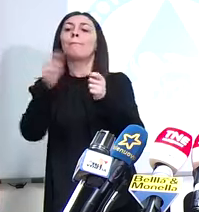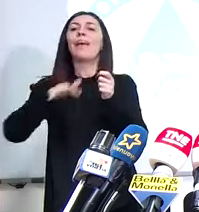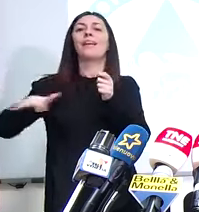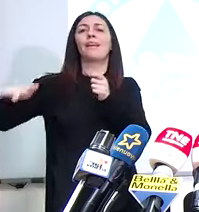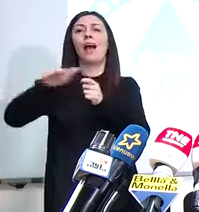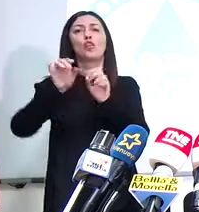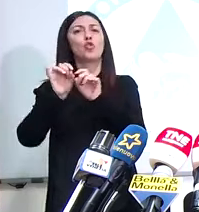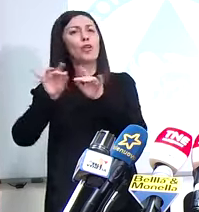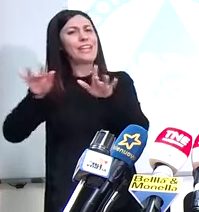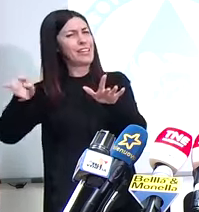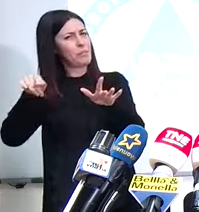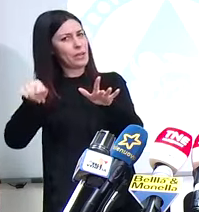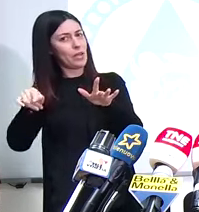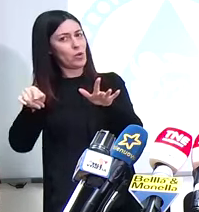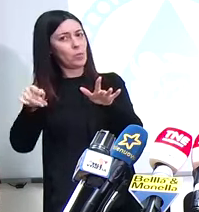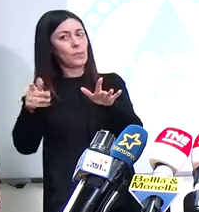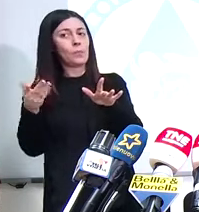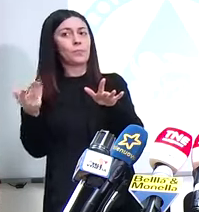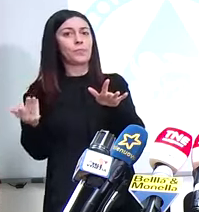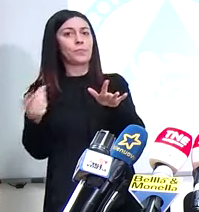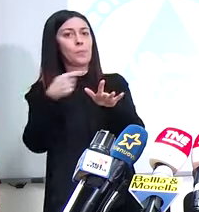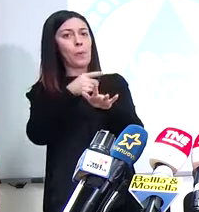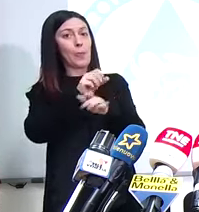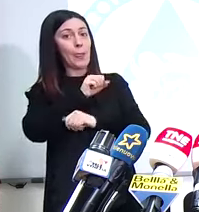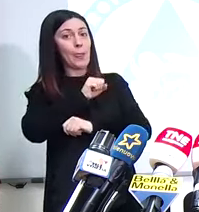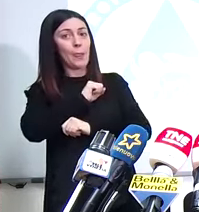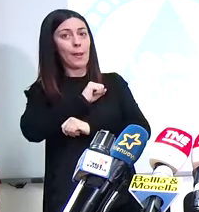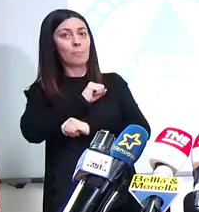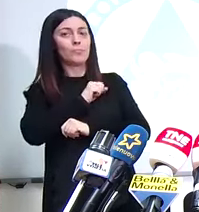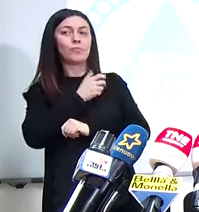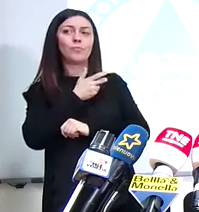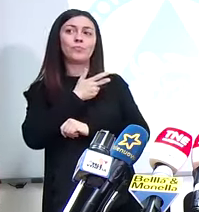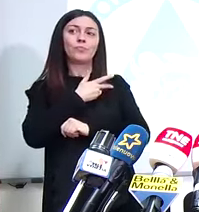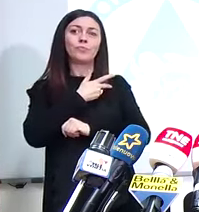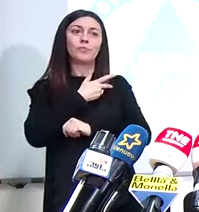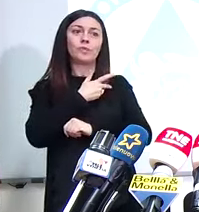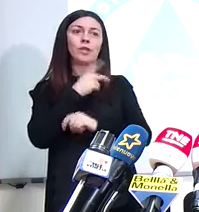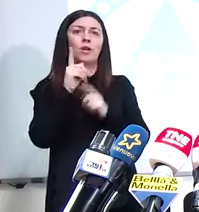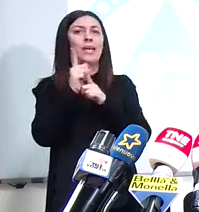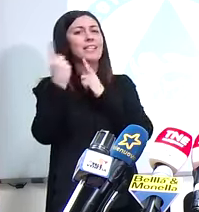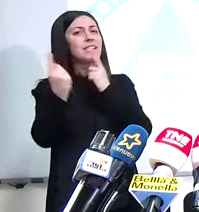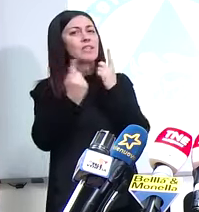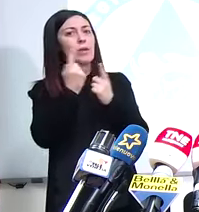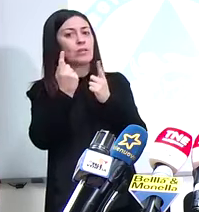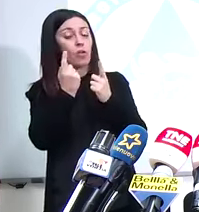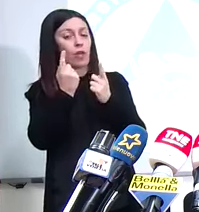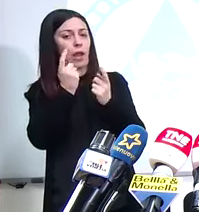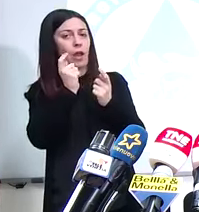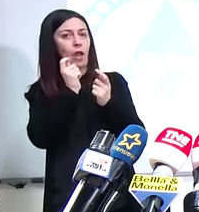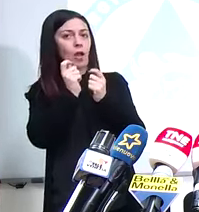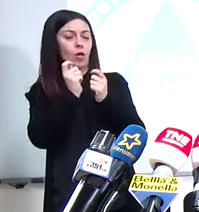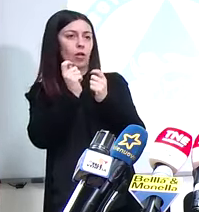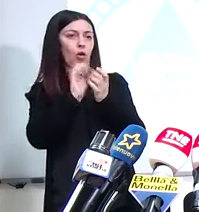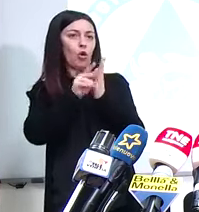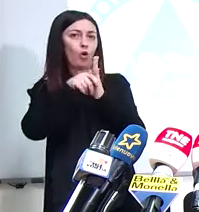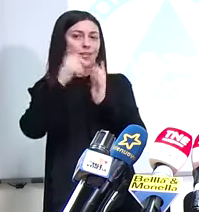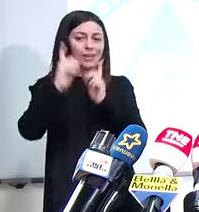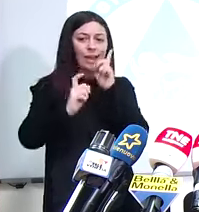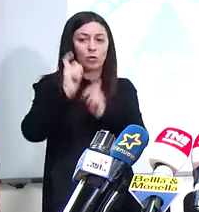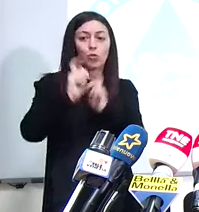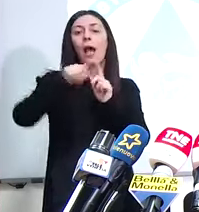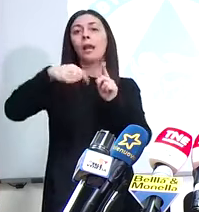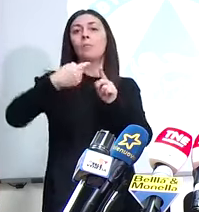ci sia una questione anche non solo contrattuale ma anche etica nella poi nella distribuzione nei vari paesi non sto